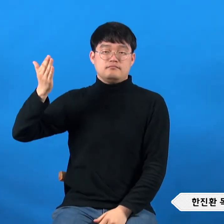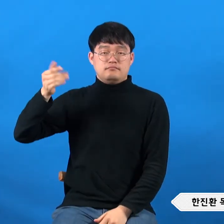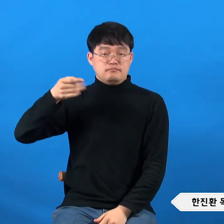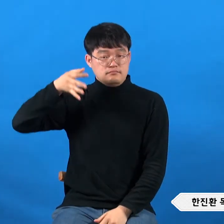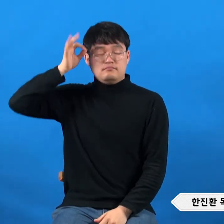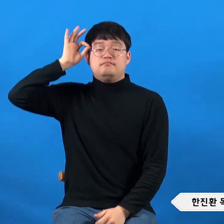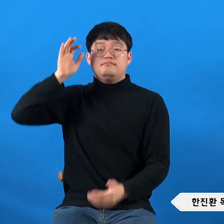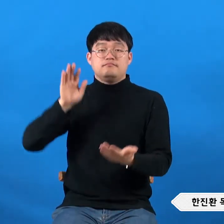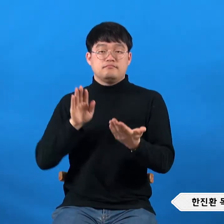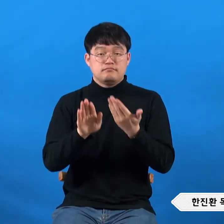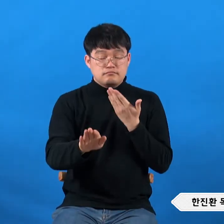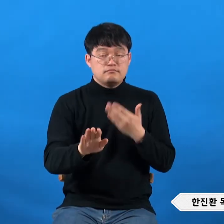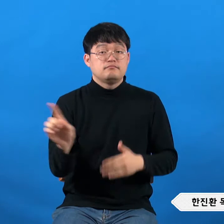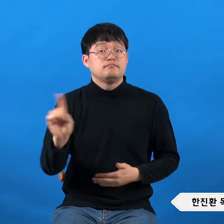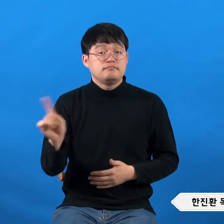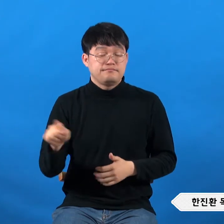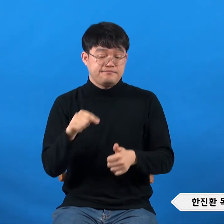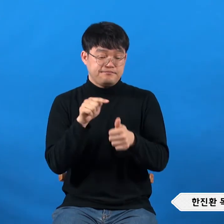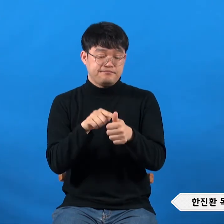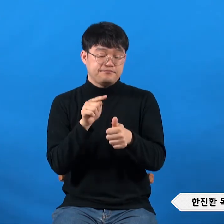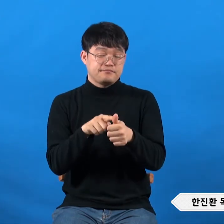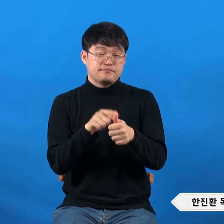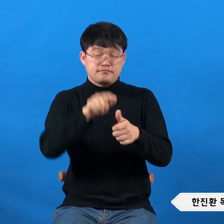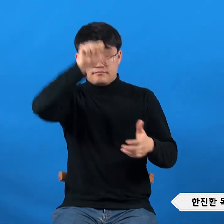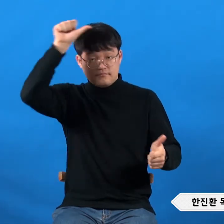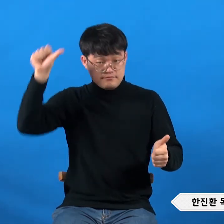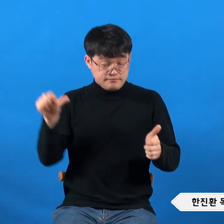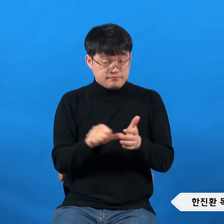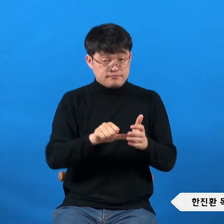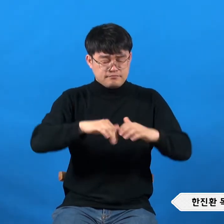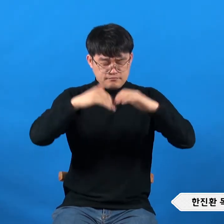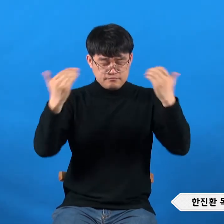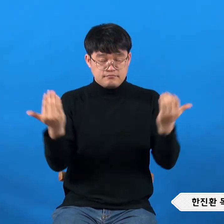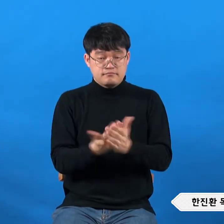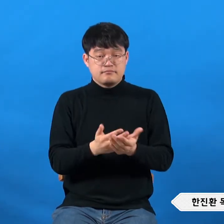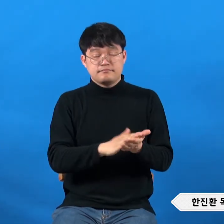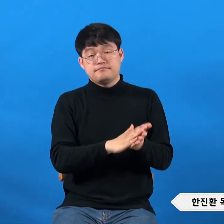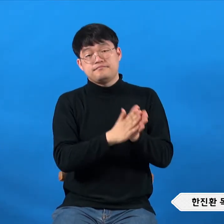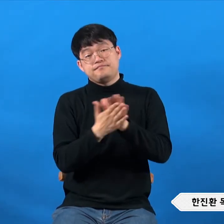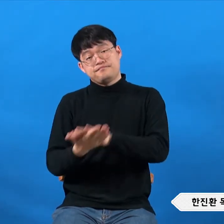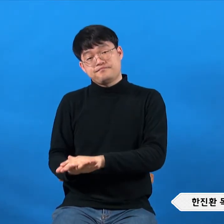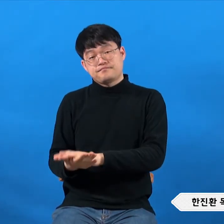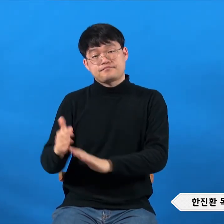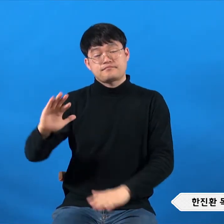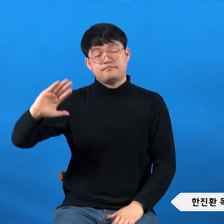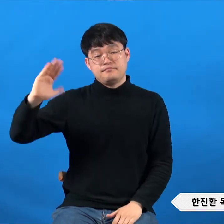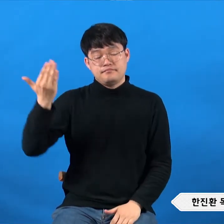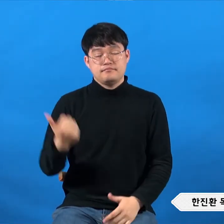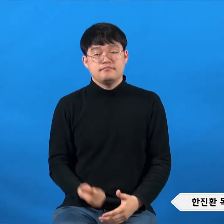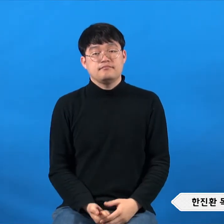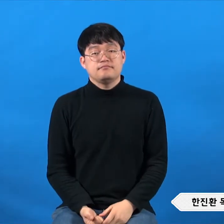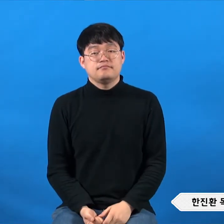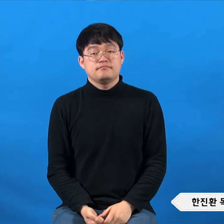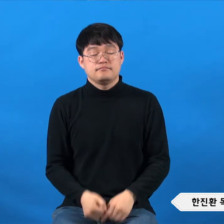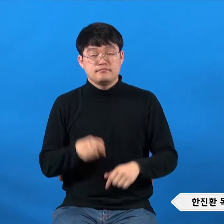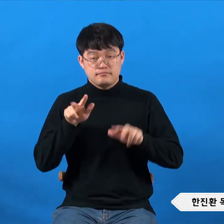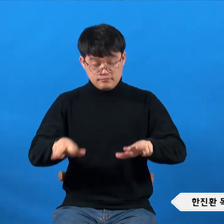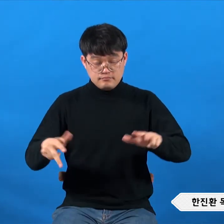되었습니다. 그것을 깨닫는 순간은 그의 인생이 완전히 근본적으로 뒤집어지는